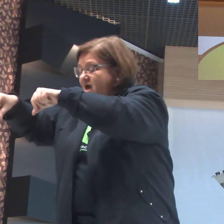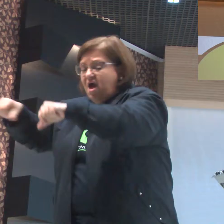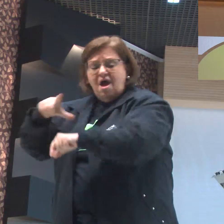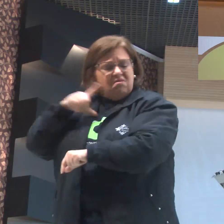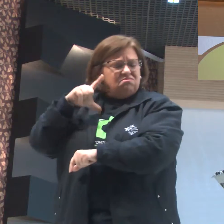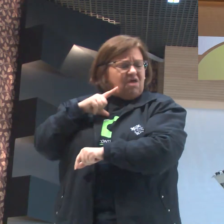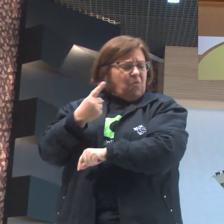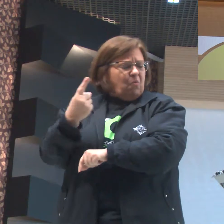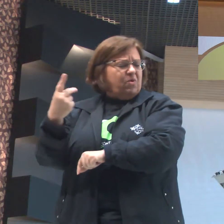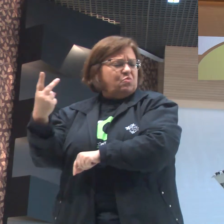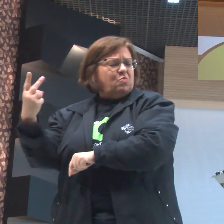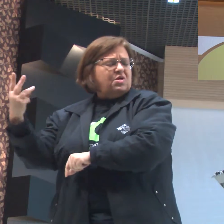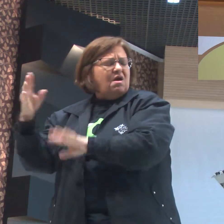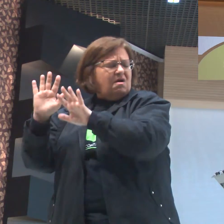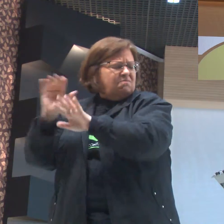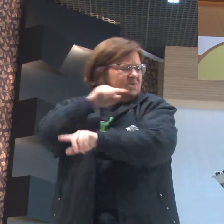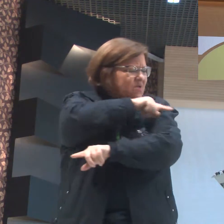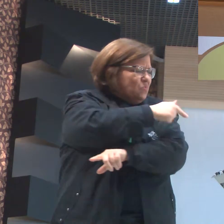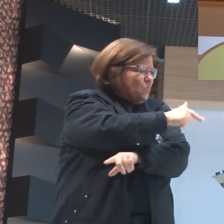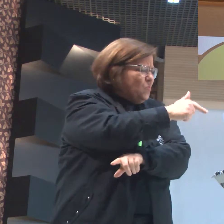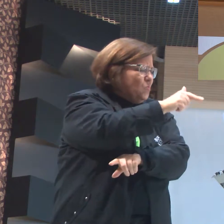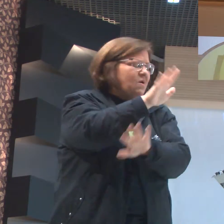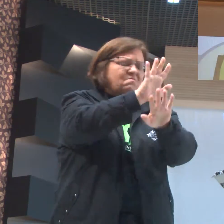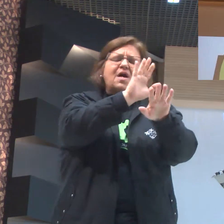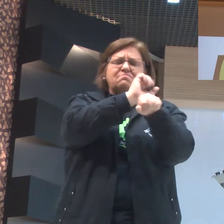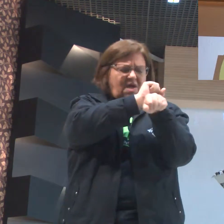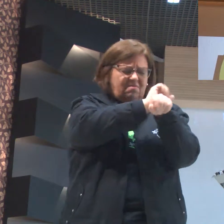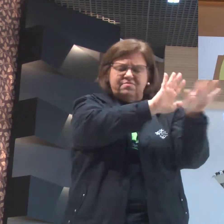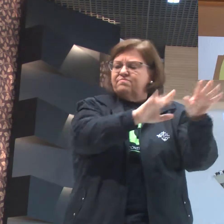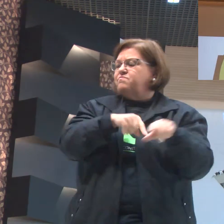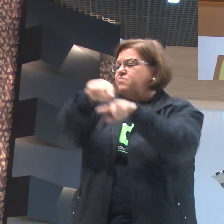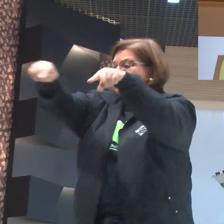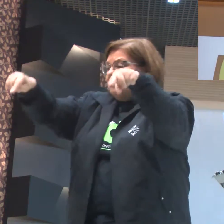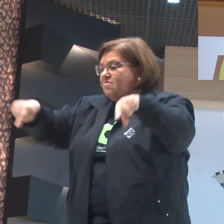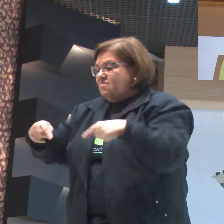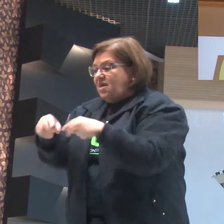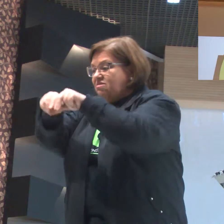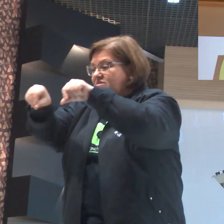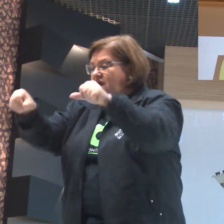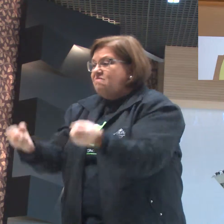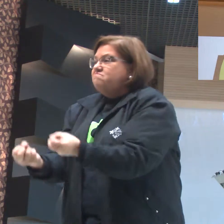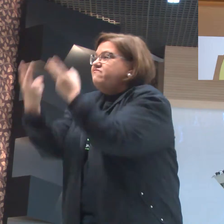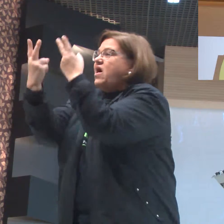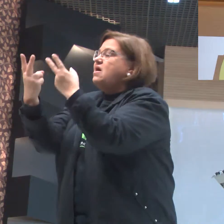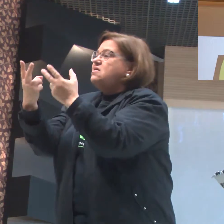que via a necessidade de outros, vendia seus bens e repartia com outros.